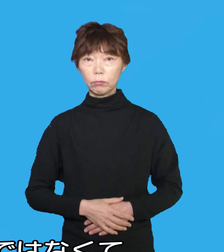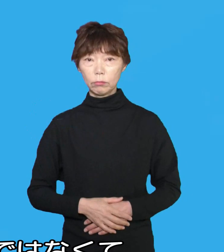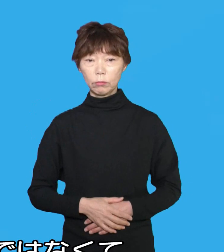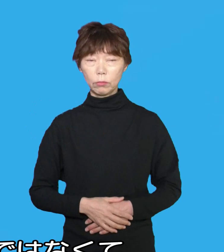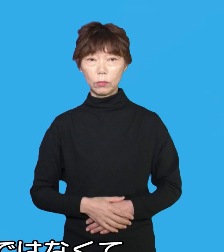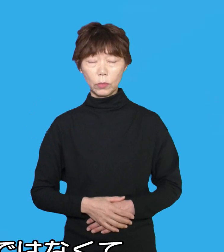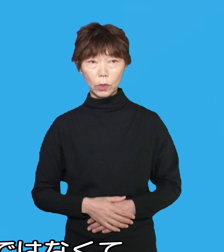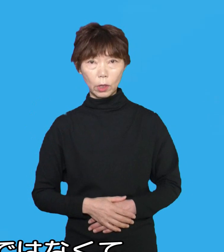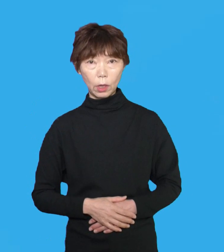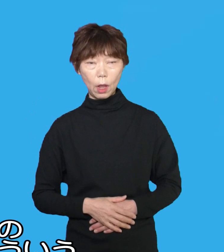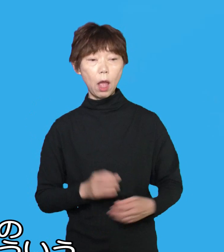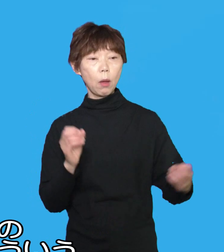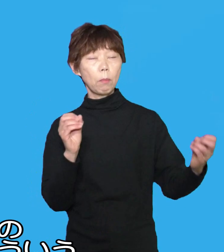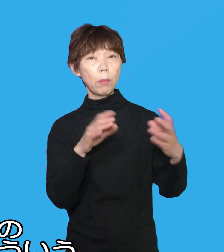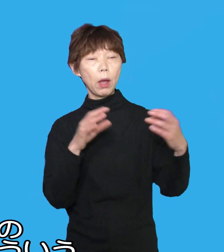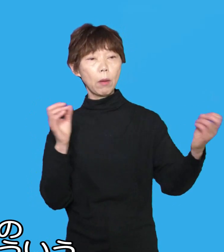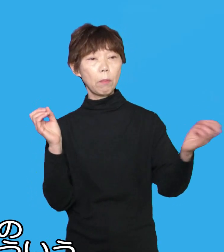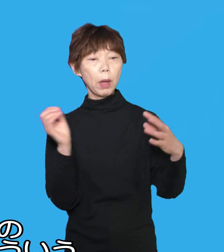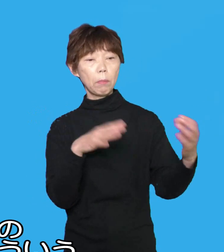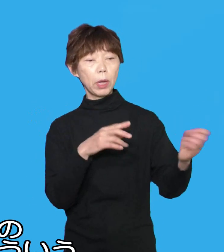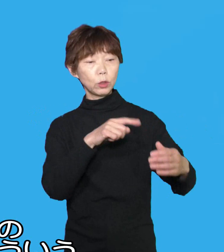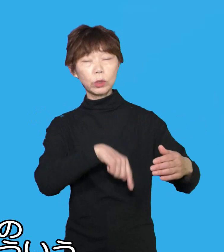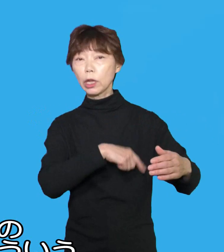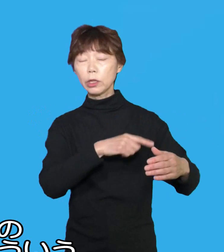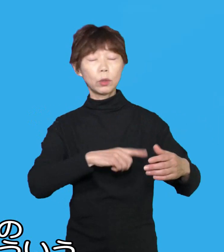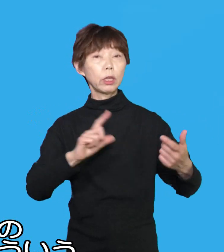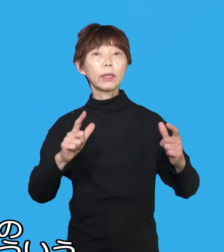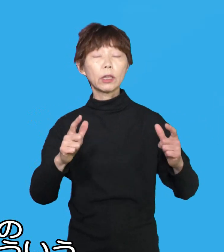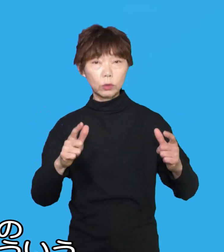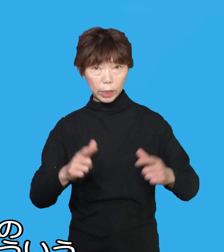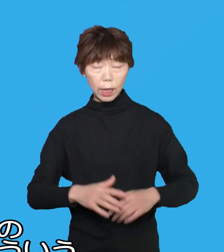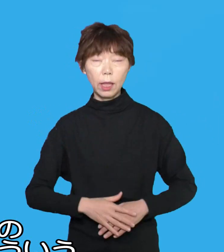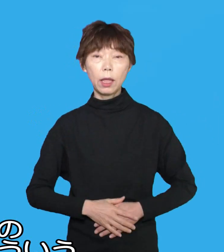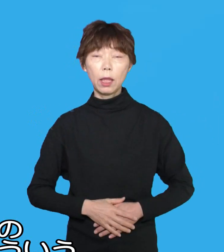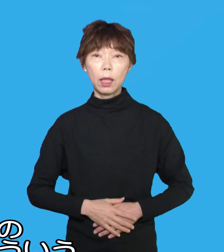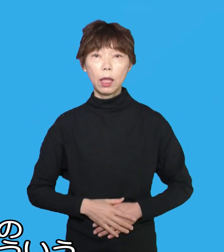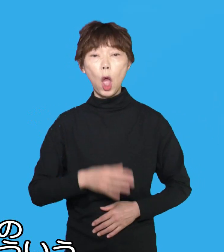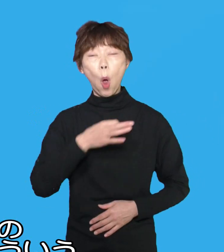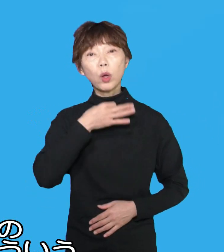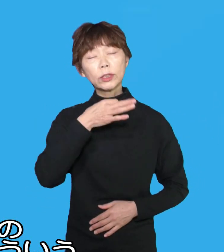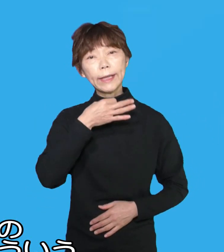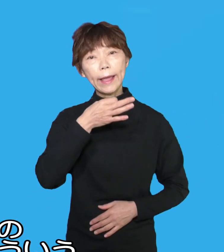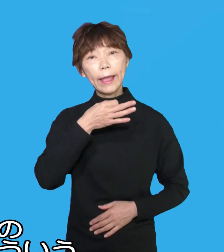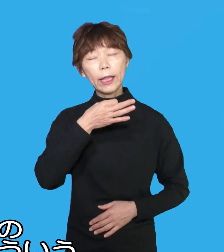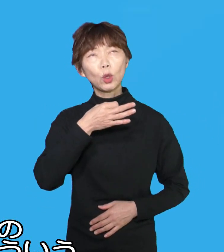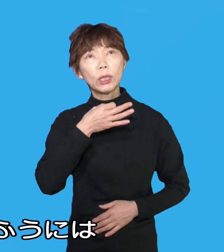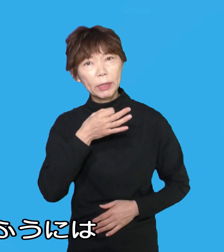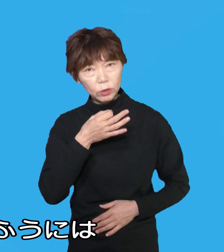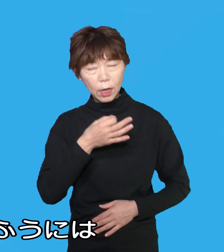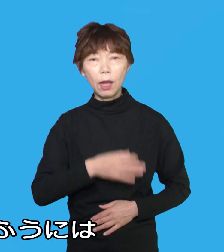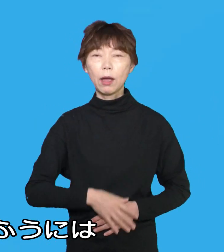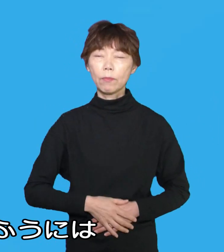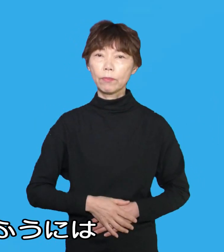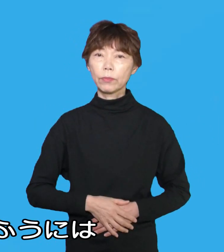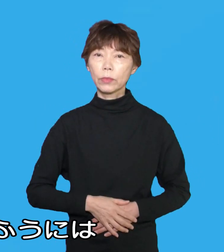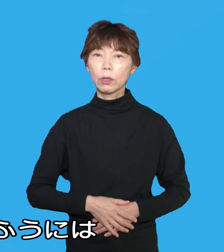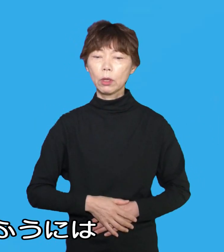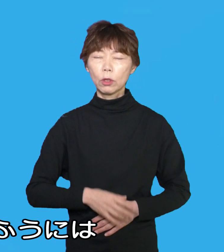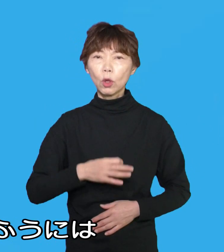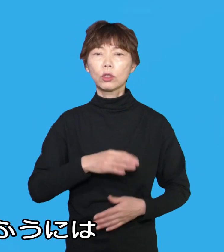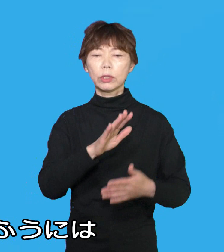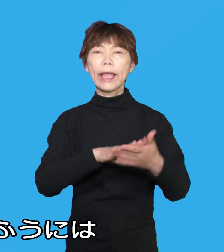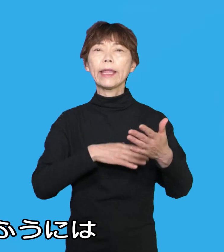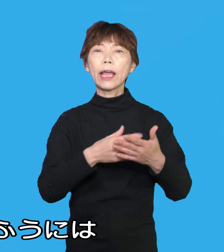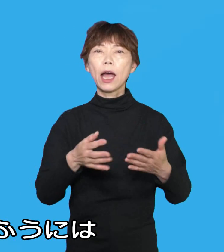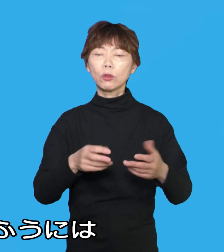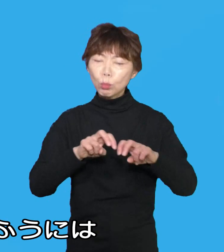とかいう内容ではなくて、その音声のこう音響のといいますか、そういうあのデータ分析というふうには